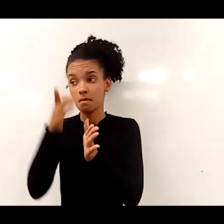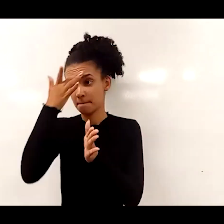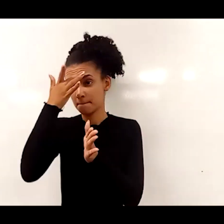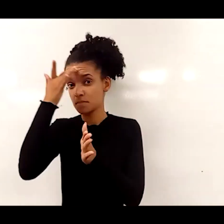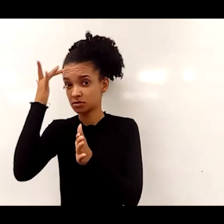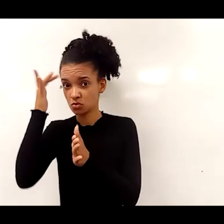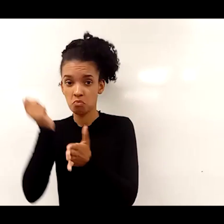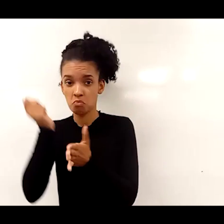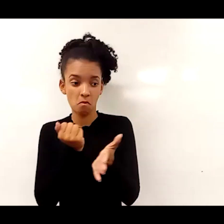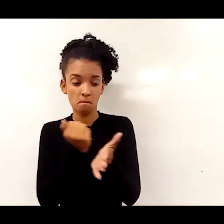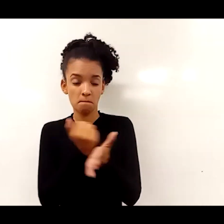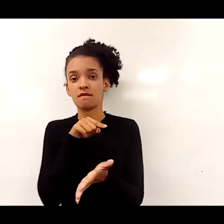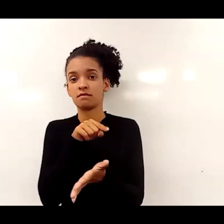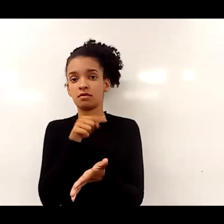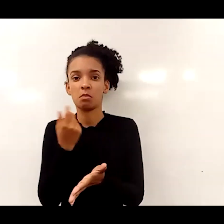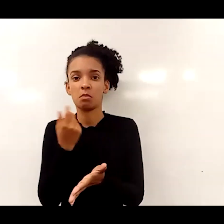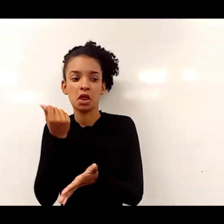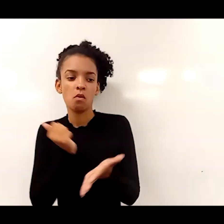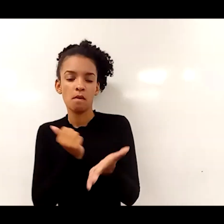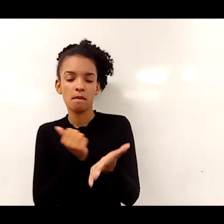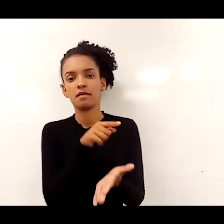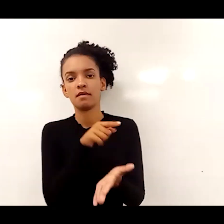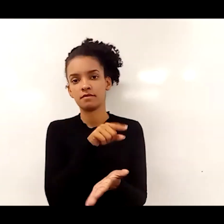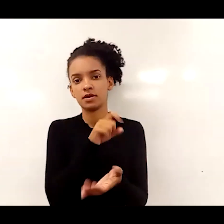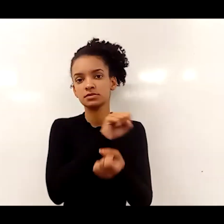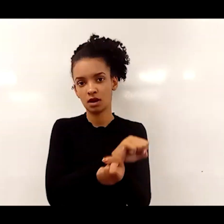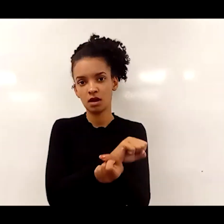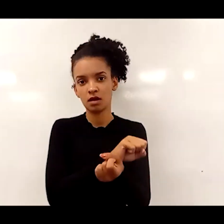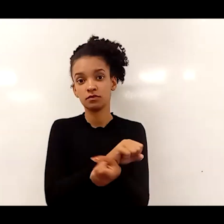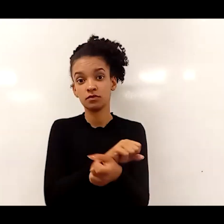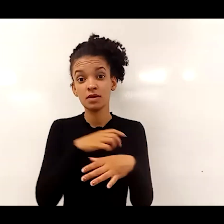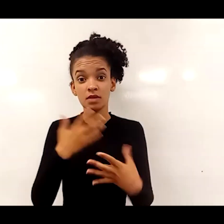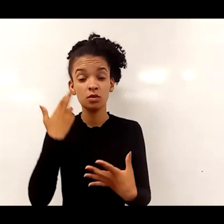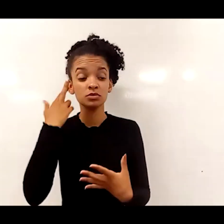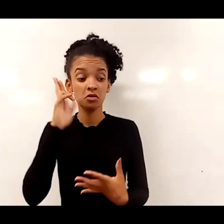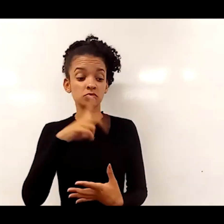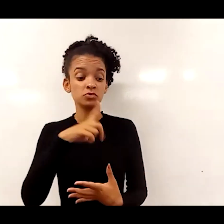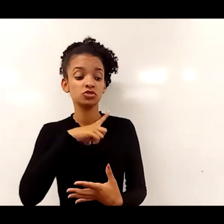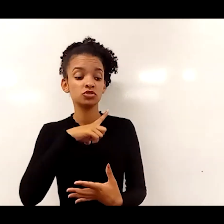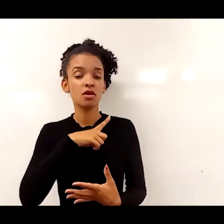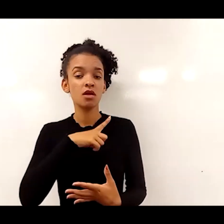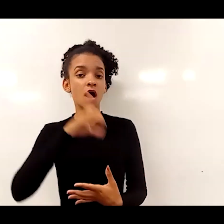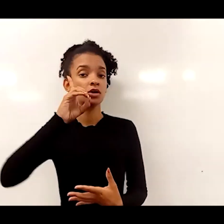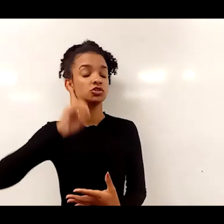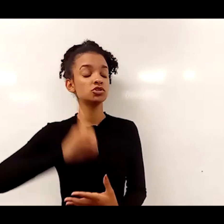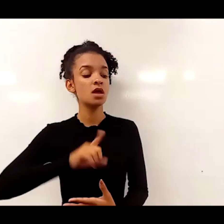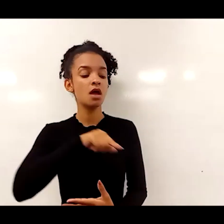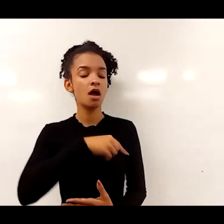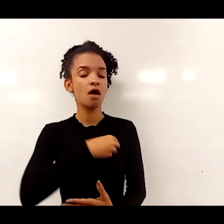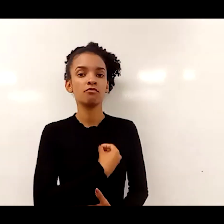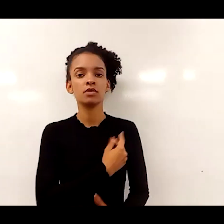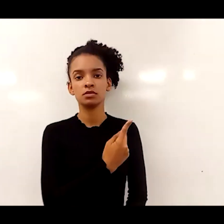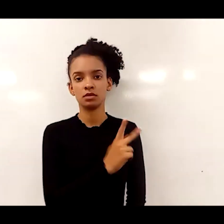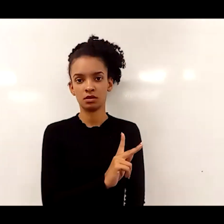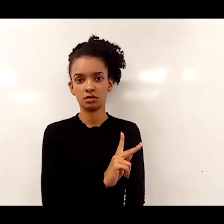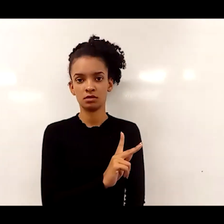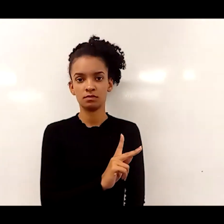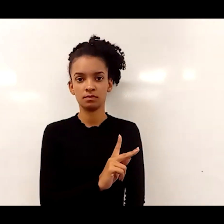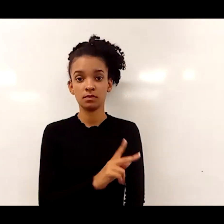Então os senhores tinham direitos sobre as suas vidas. Todavia, irmão, quando chega na igreja, todos são